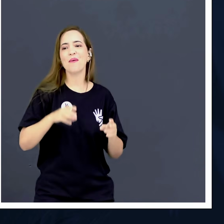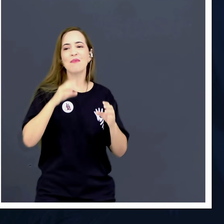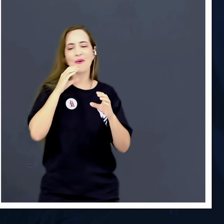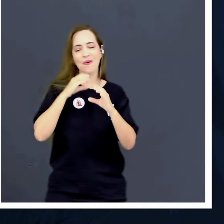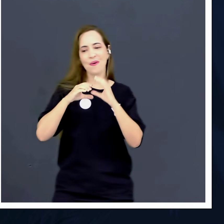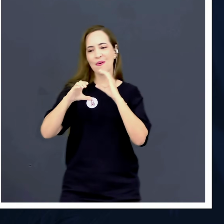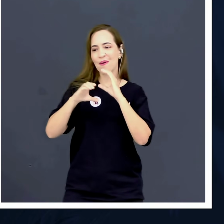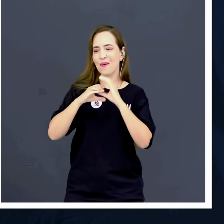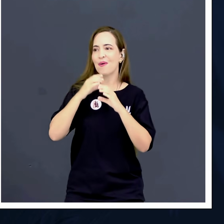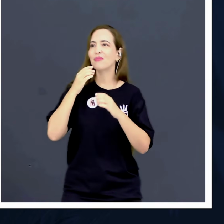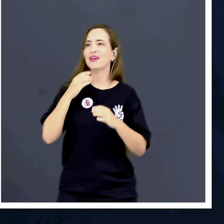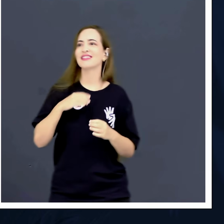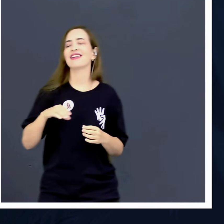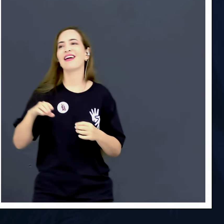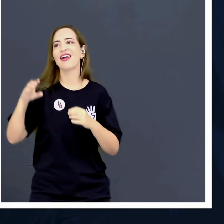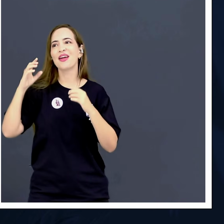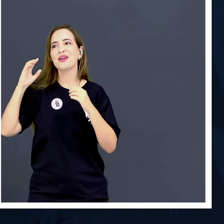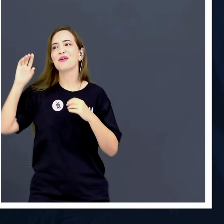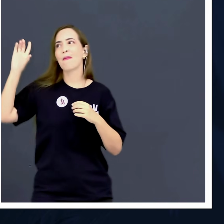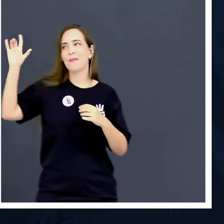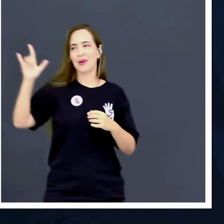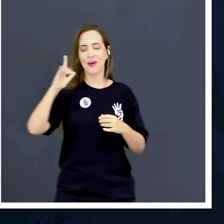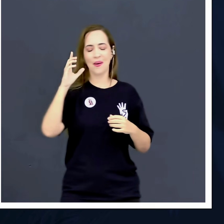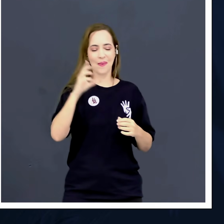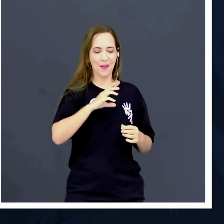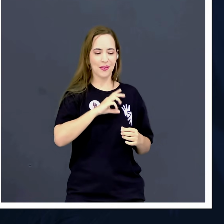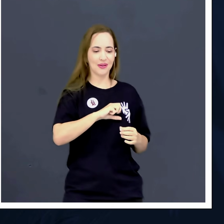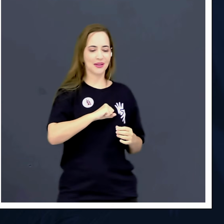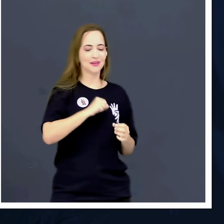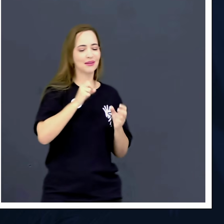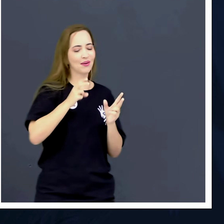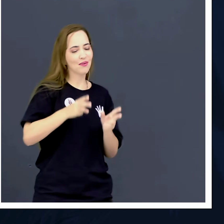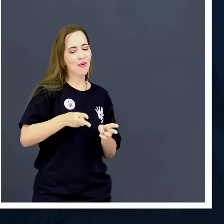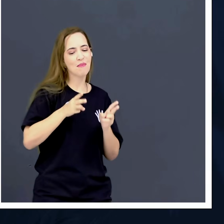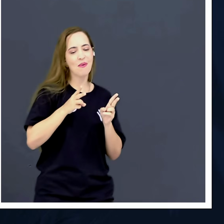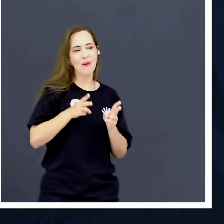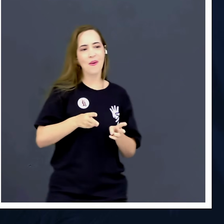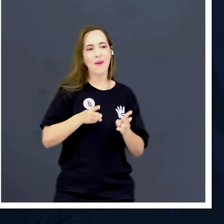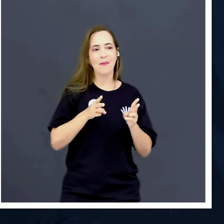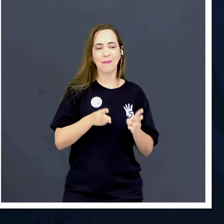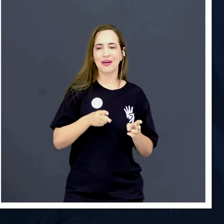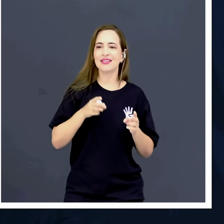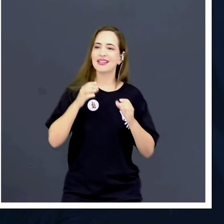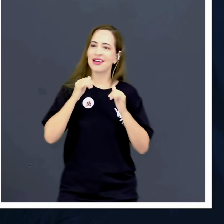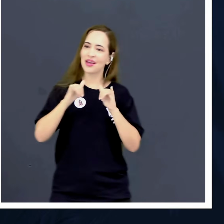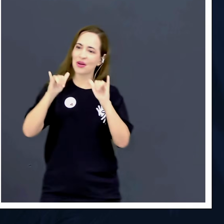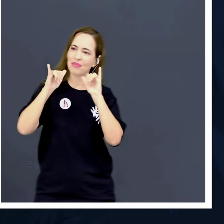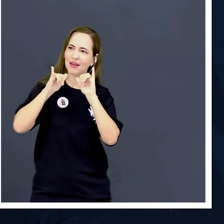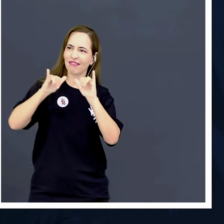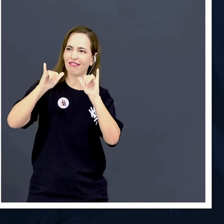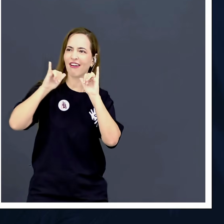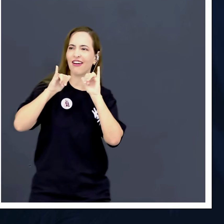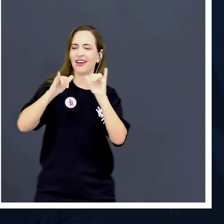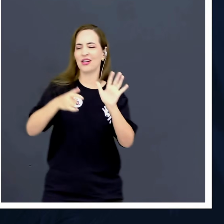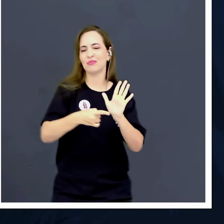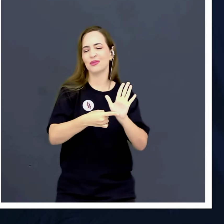teu amor pra sempre. Cantarei teu amor pra